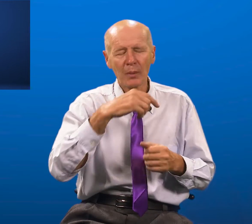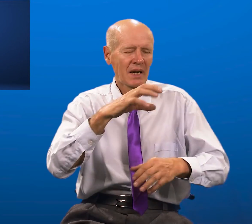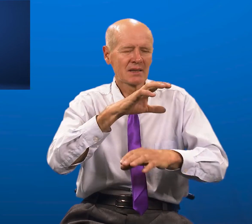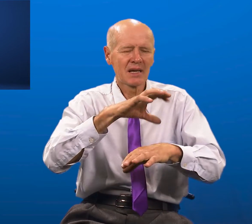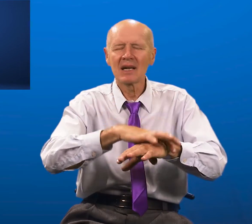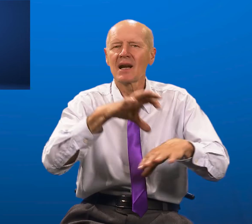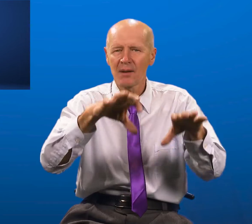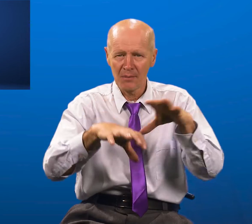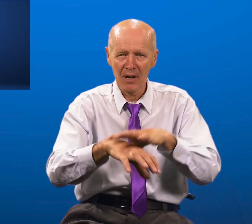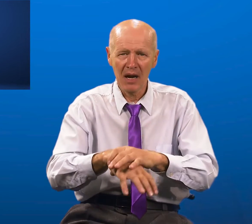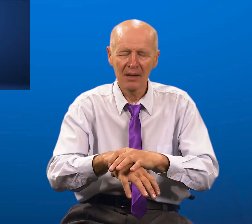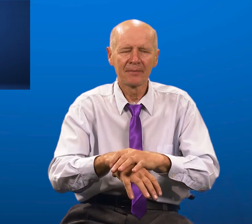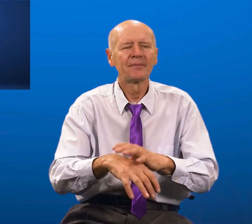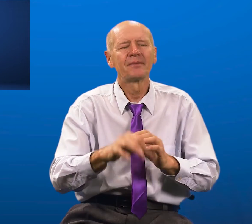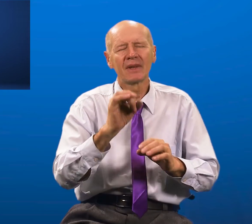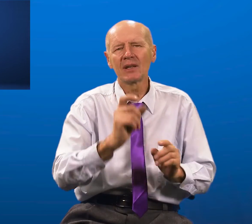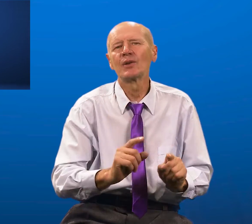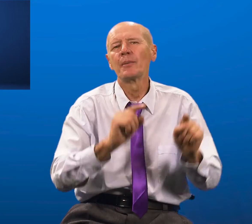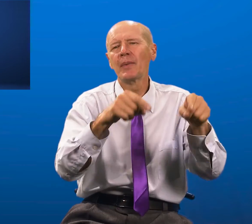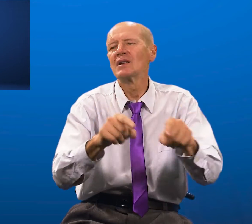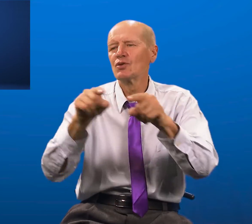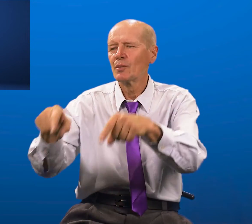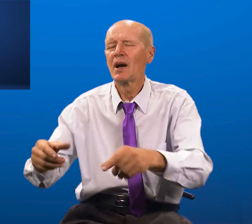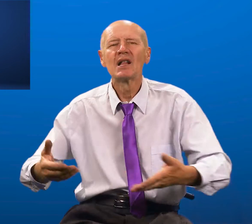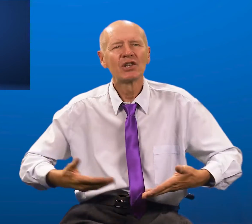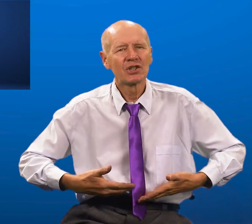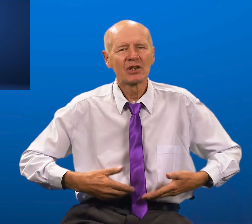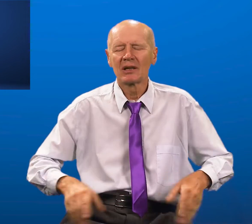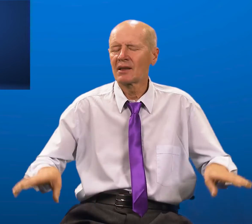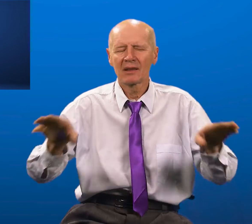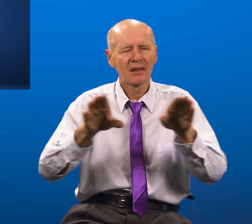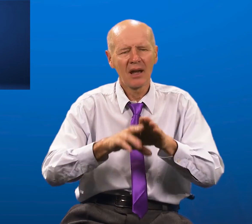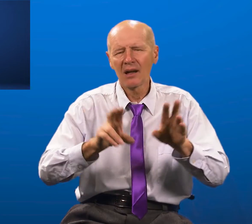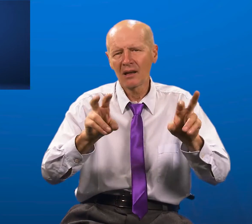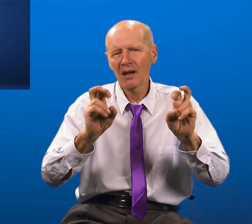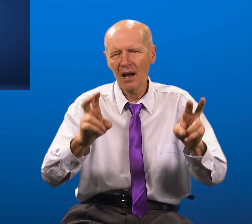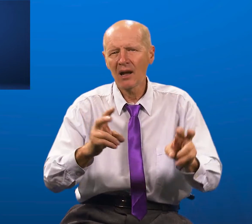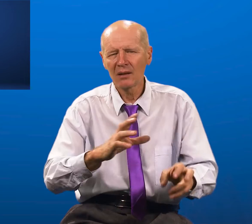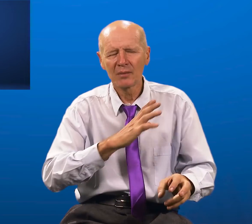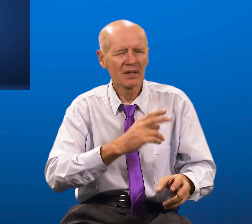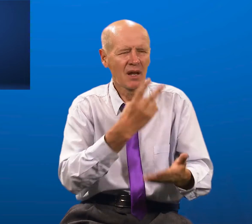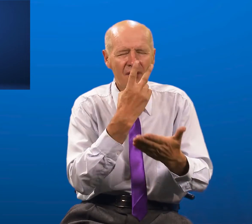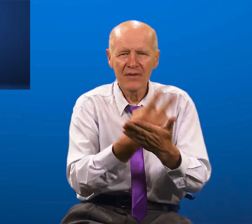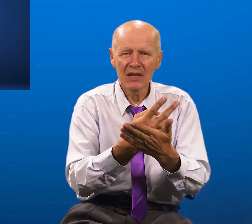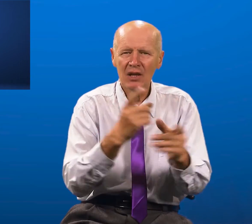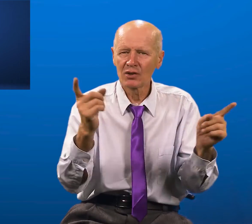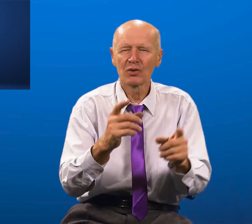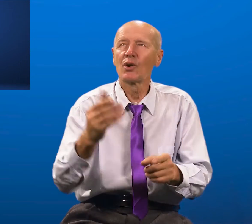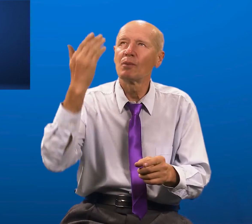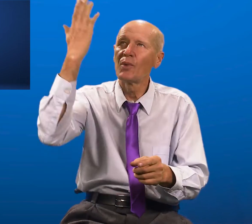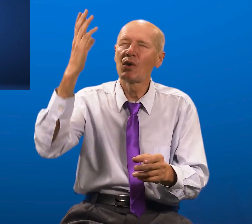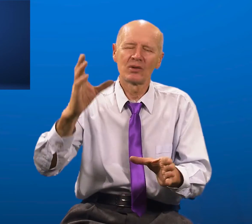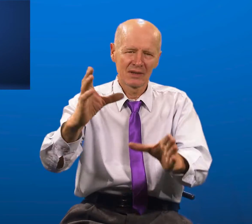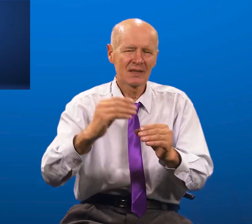образ раба, и он поступал и жил так, как было видно о том, что Бог